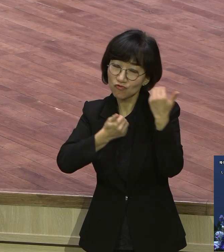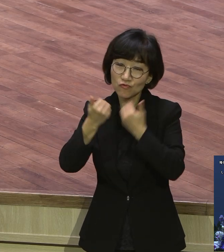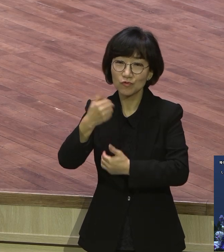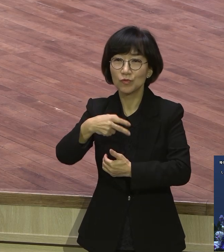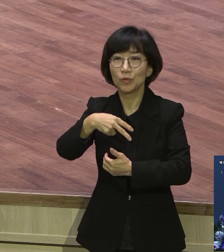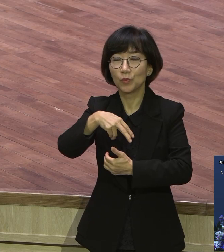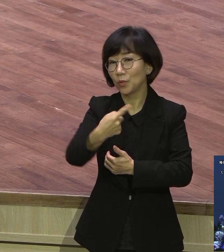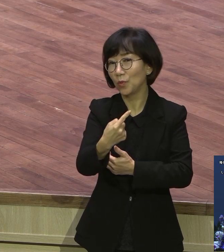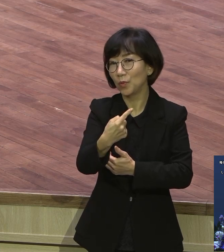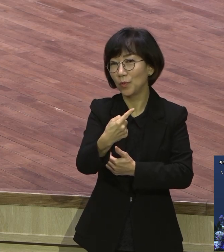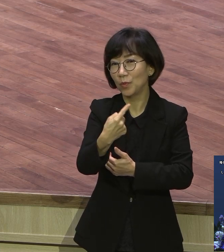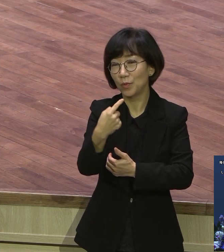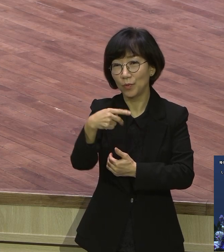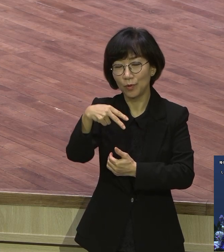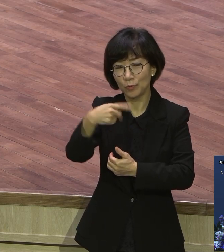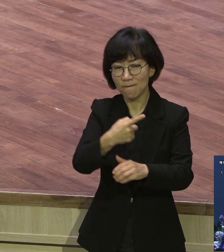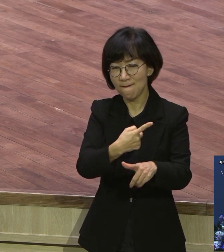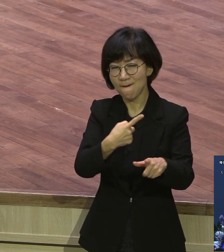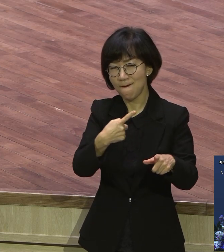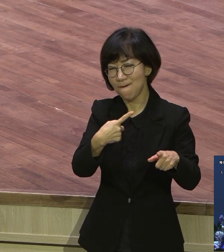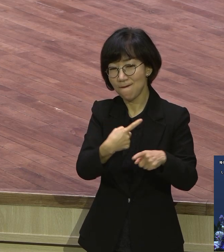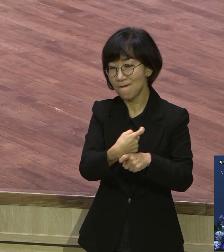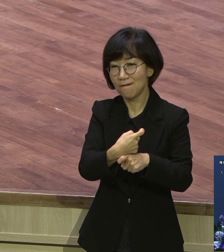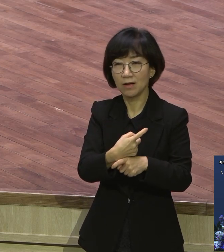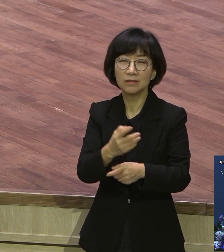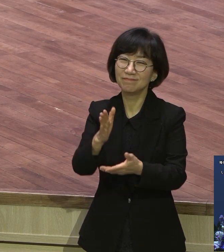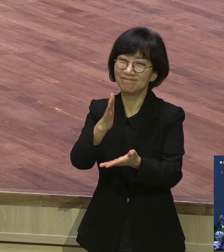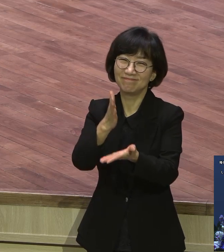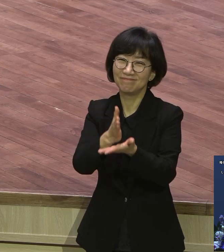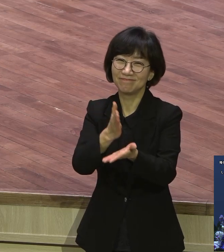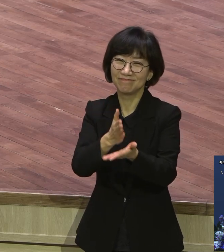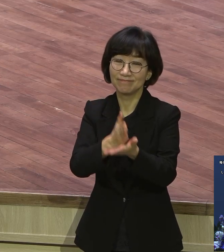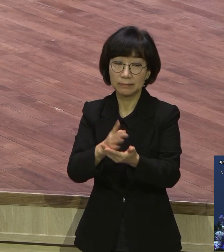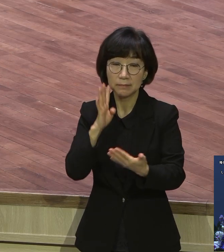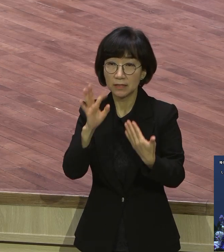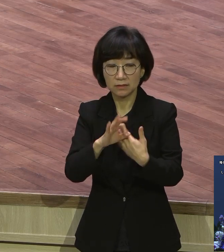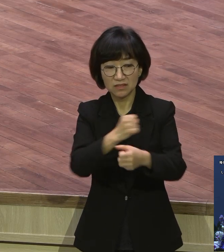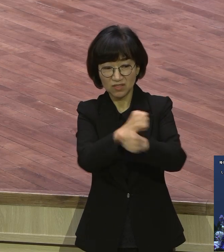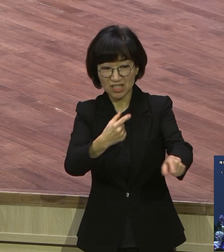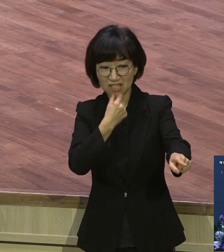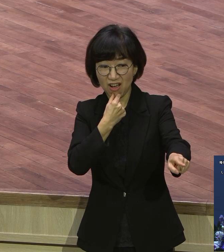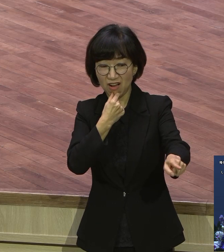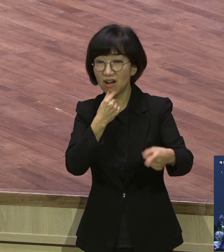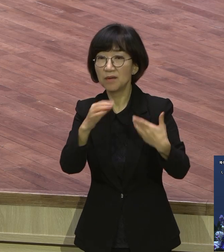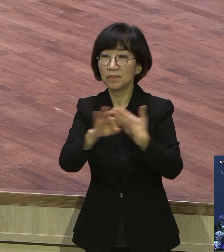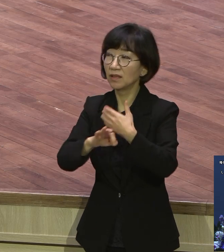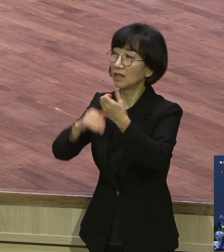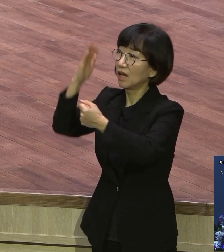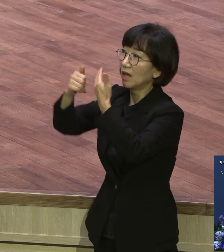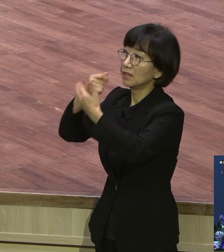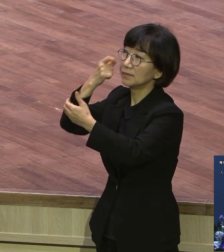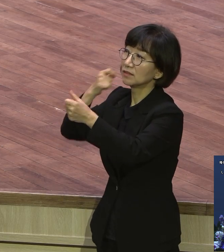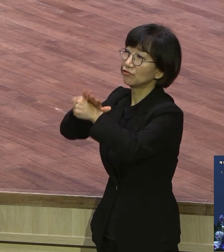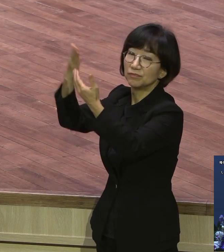용서할 수 없는 사람이 있다고 하면 여러분은 하나님 앞에 격률의 의견을 받지 못합니다